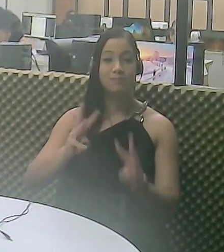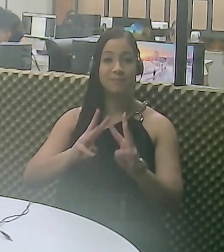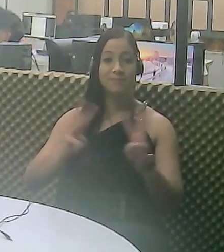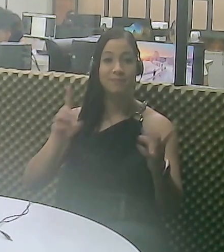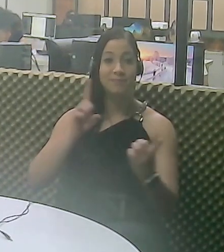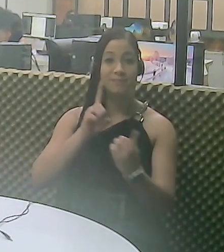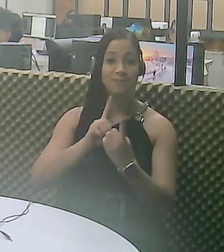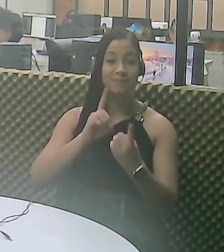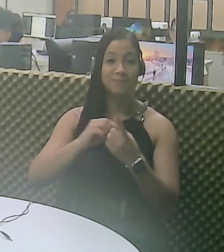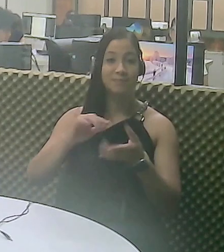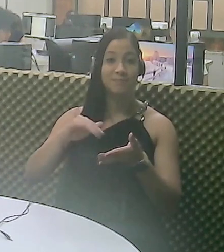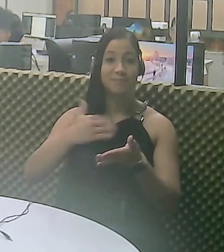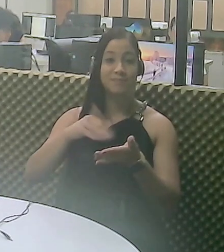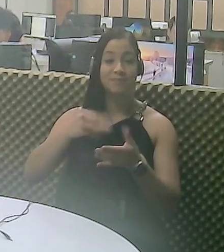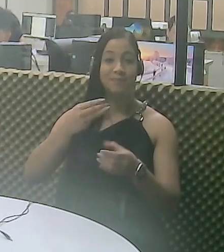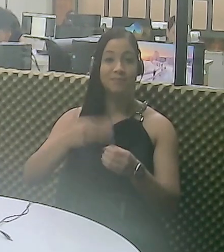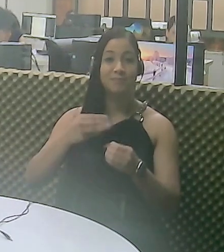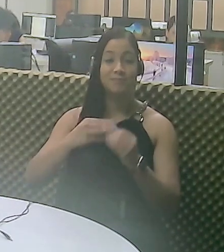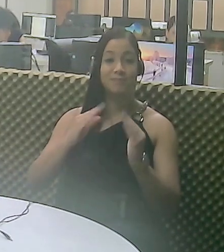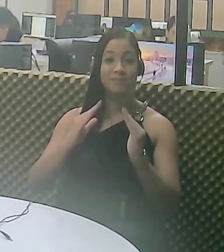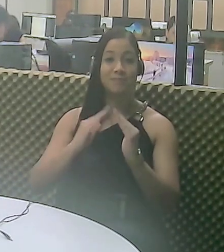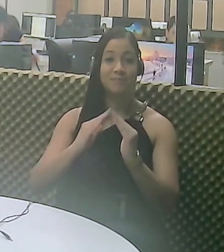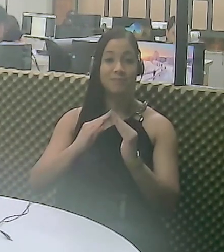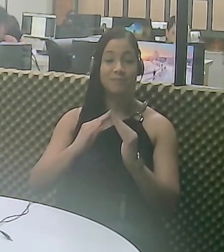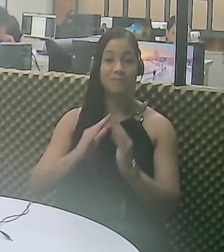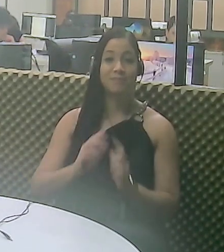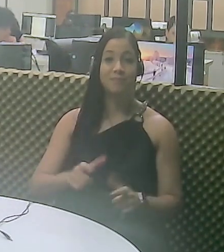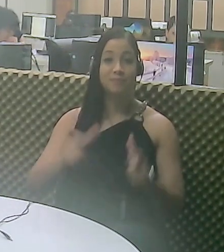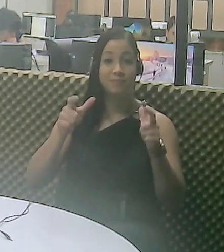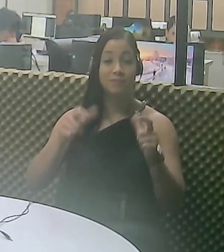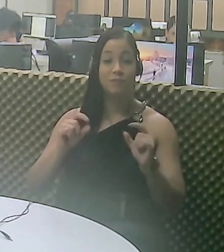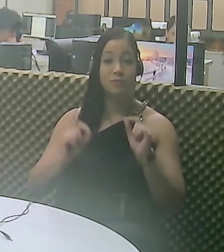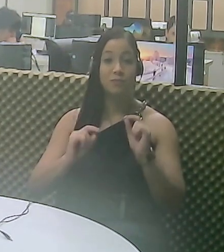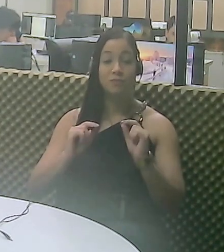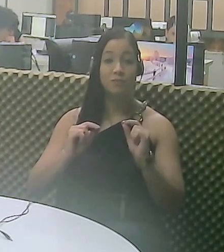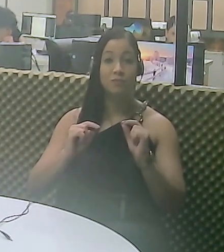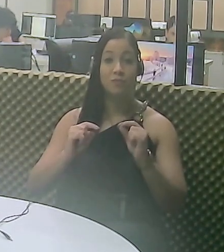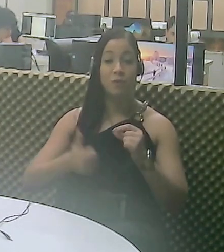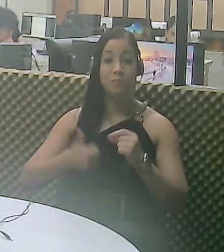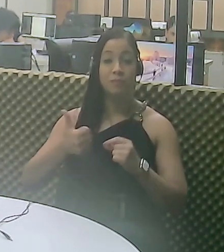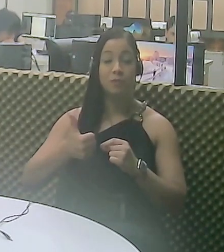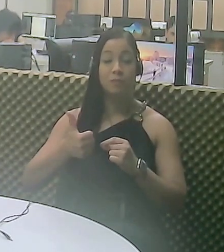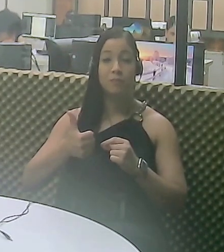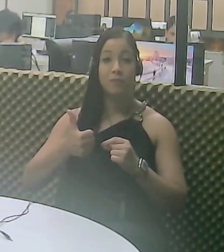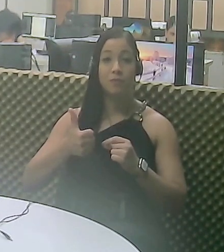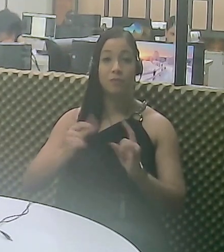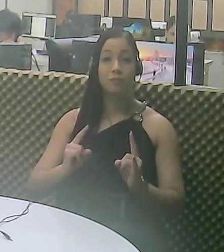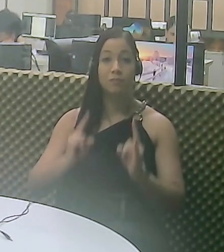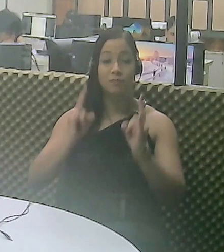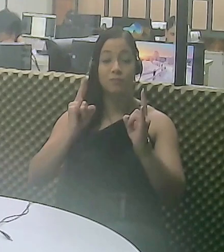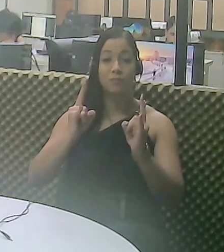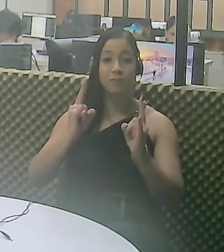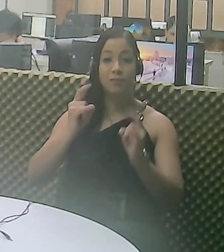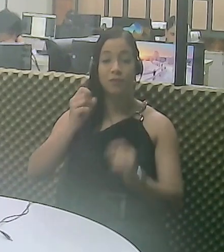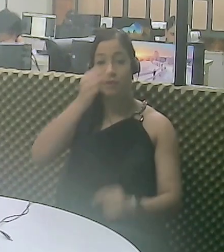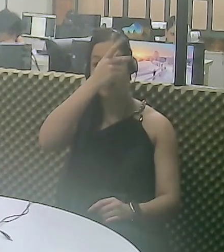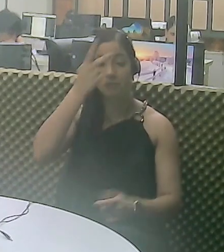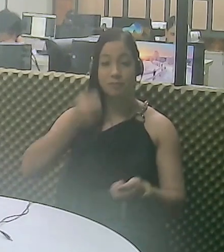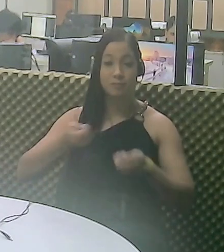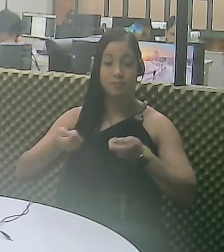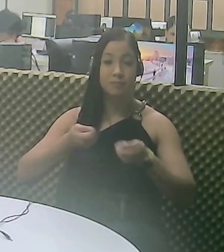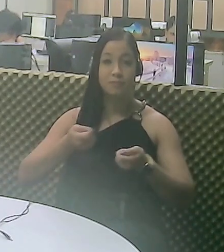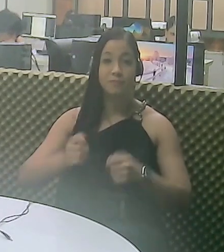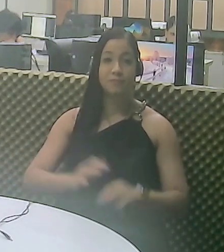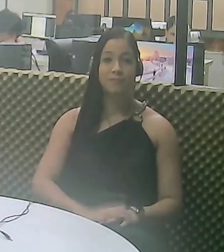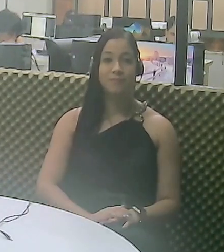de atendimento da Secretaria Municipal de Habitação, localizada no térreo do Bloco 2 do Centro Administrativo